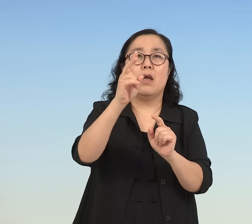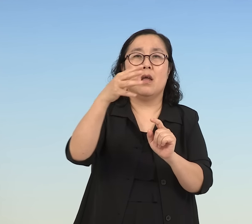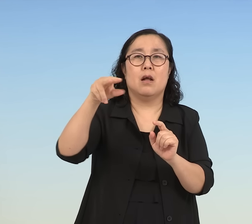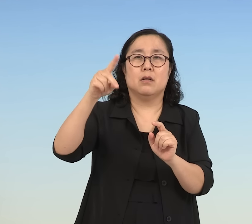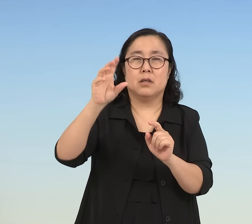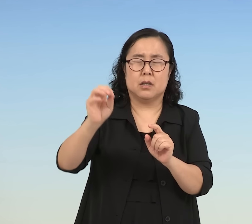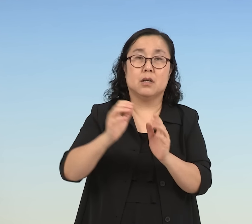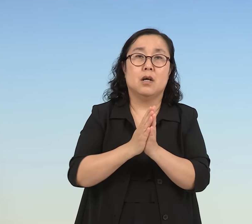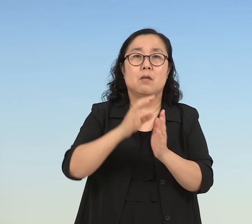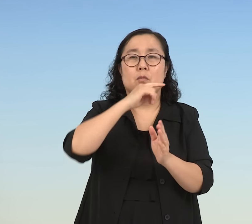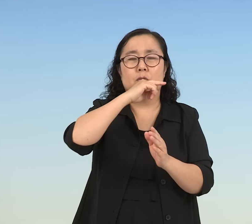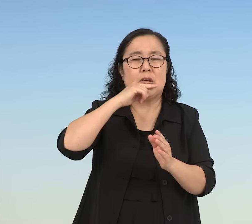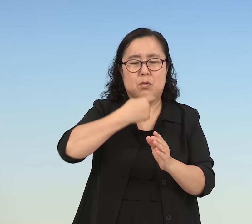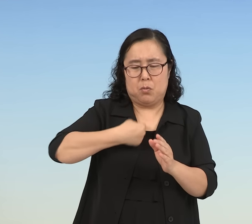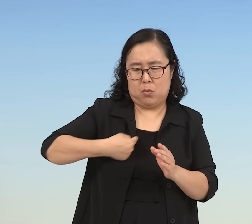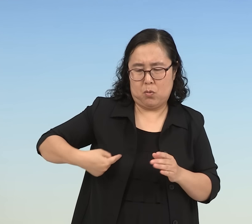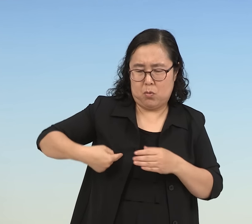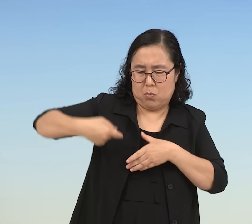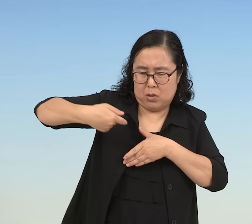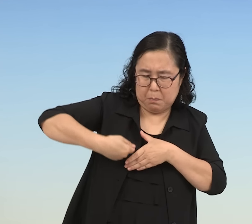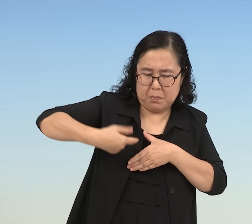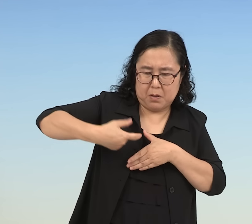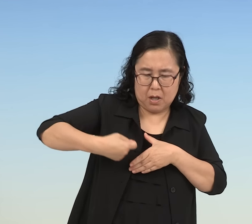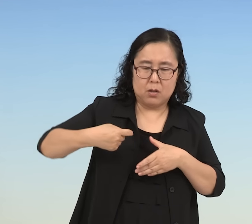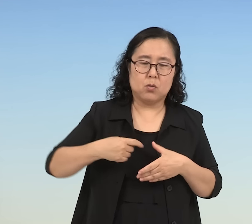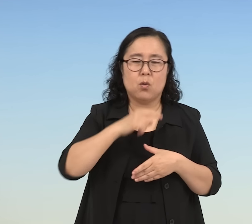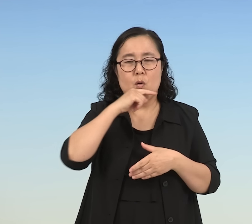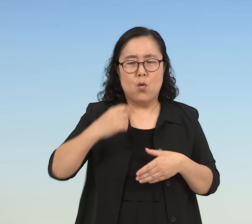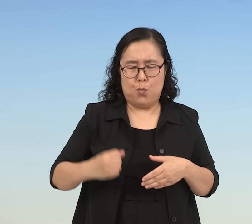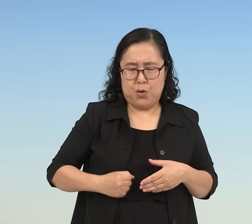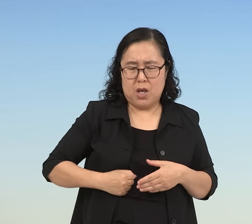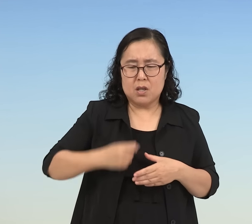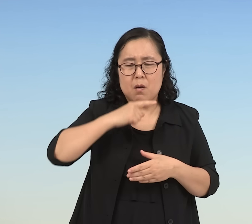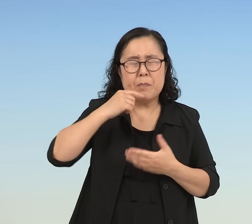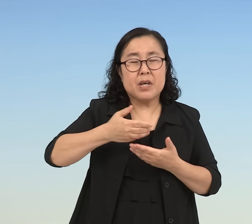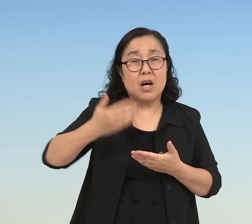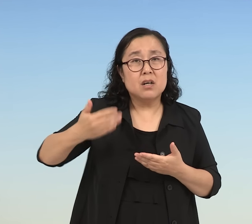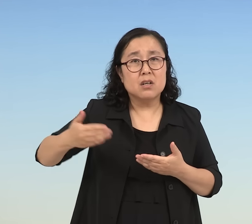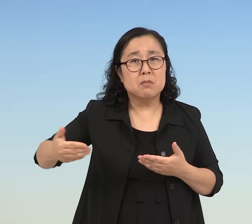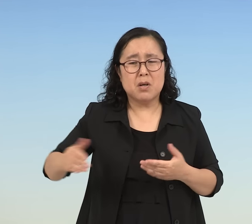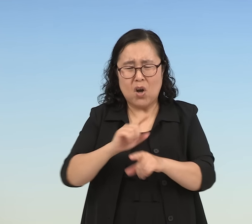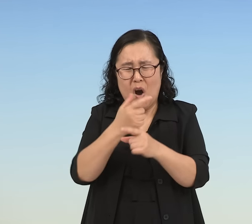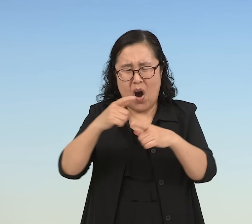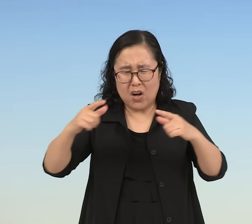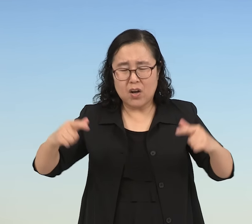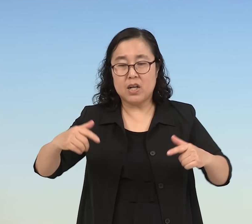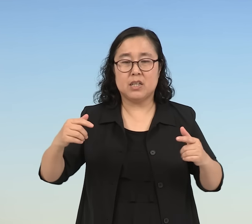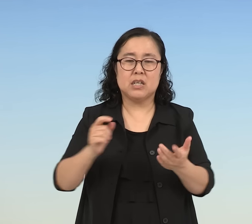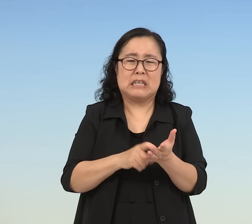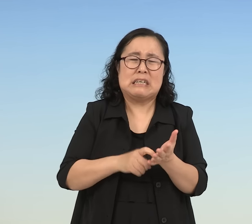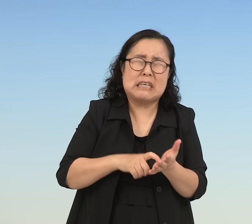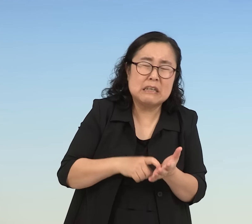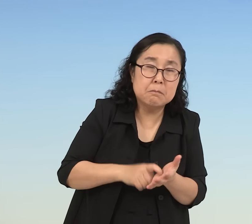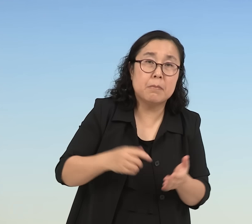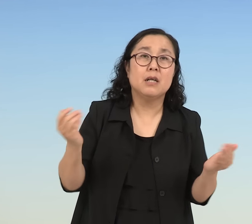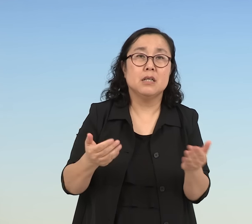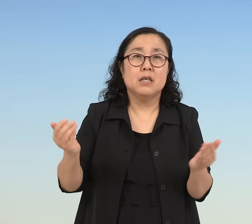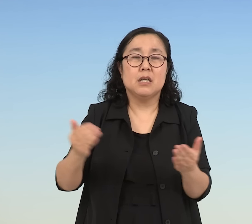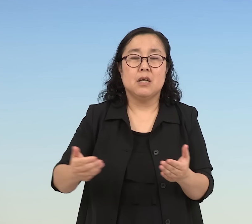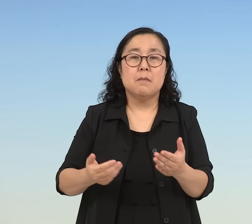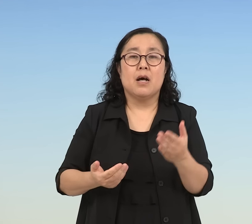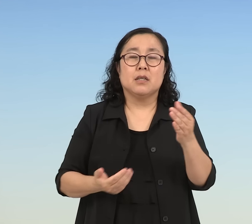투석, 기도삽관, 기흉, 위출혈, 쉴 새 없이 벌어지는 응급 상황들이 어떻게 해야 할지 알 수 없게 만들었습니다.